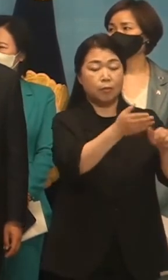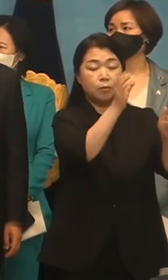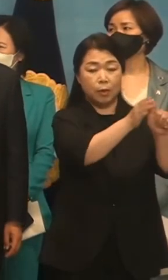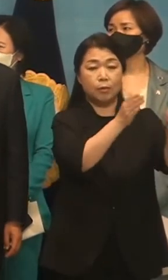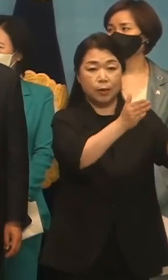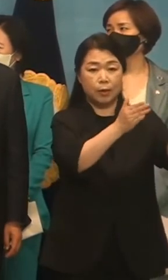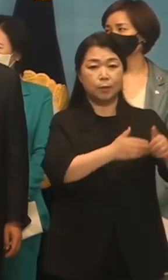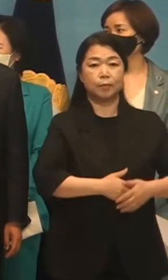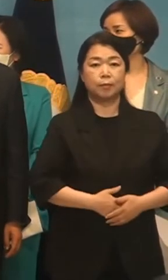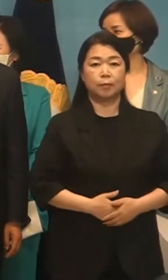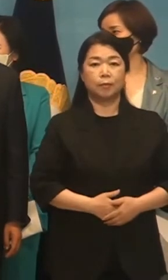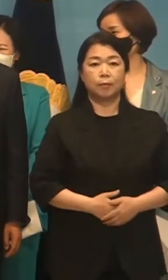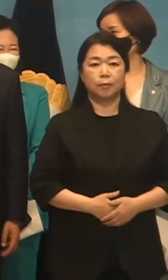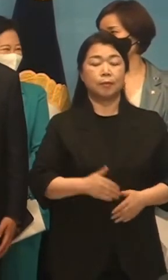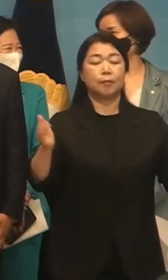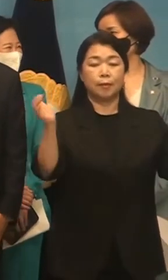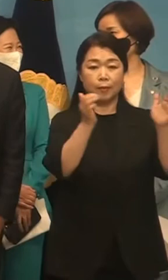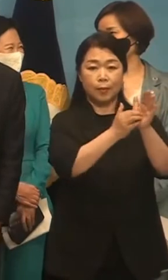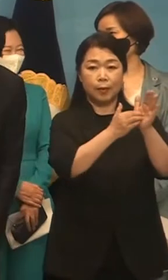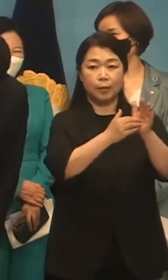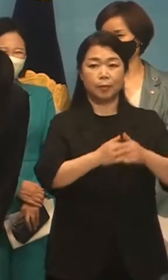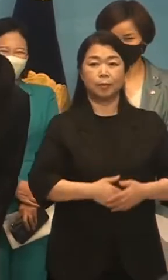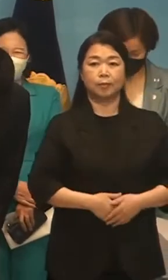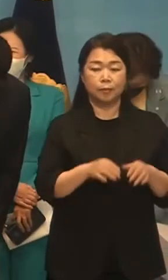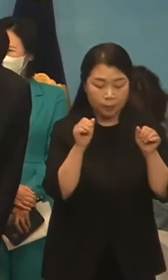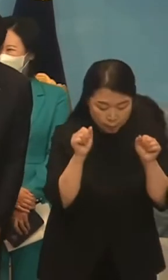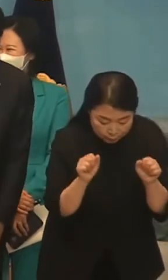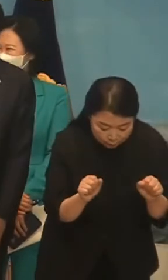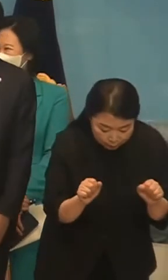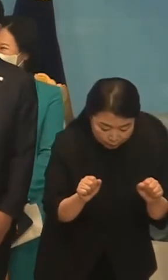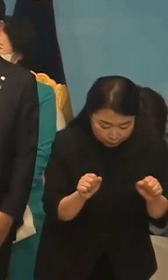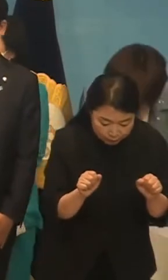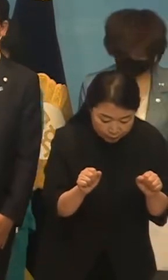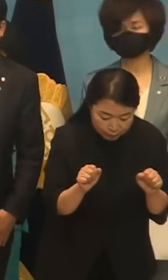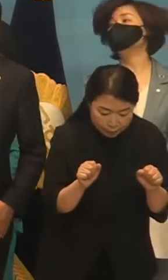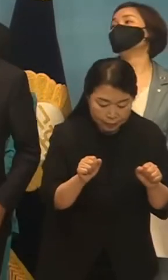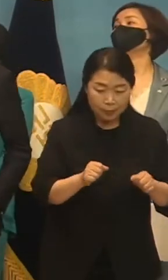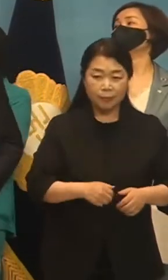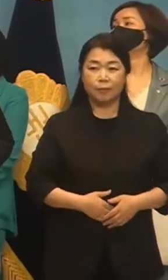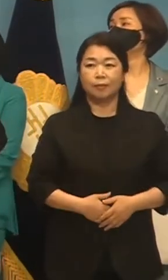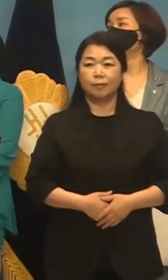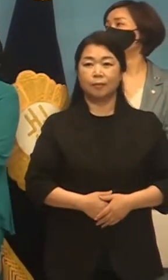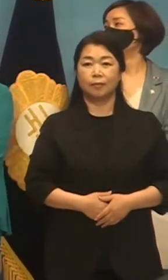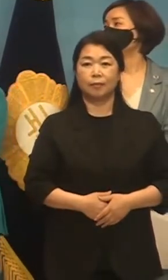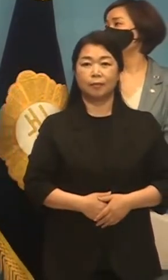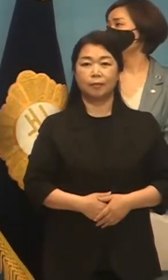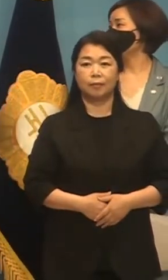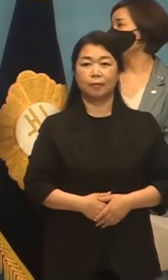전달하도록 하겠습니다. 네, 이상입니다.